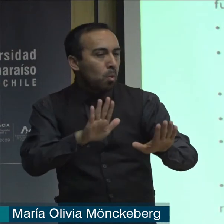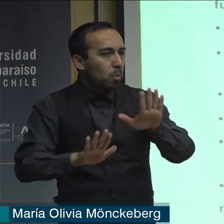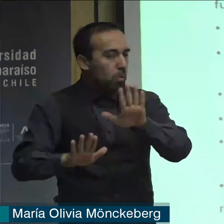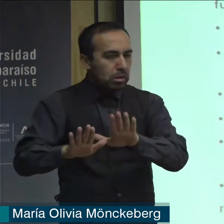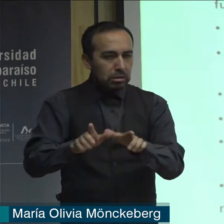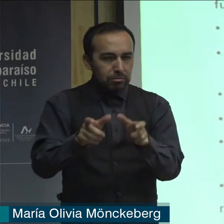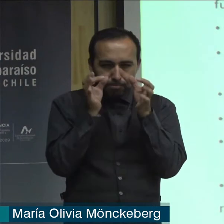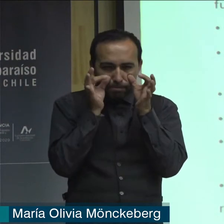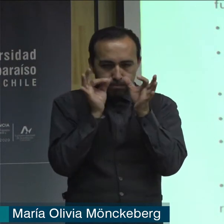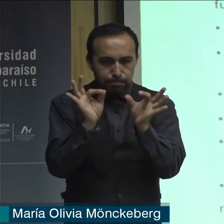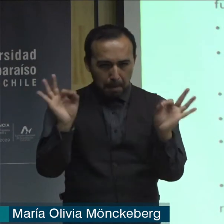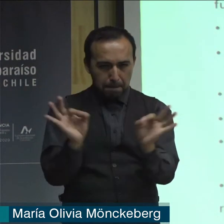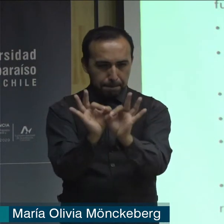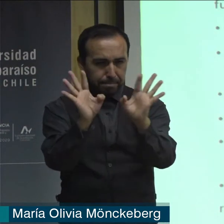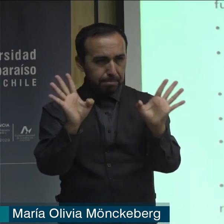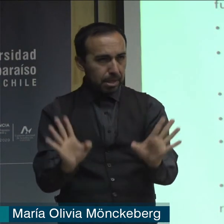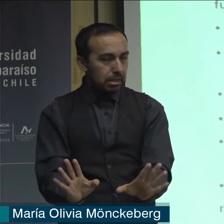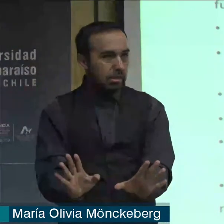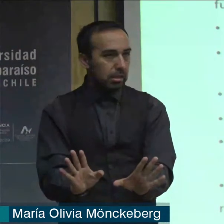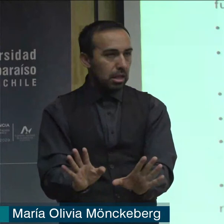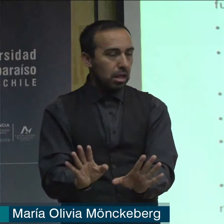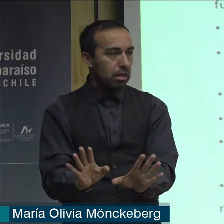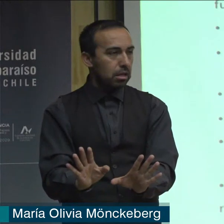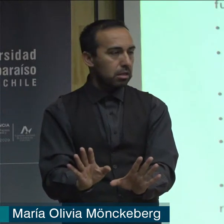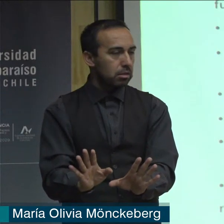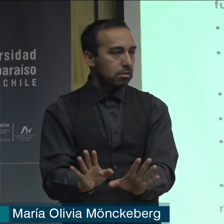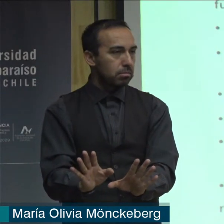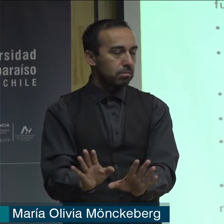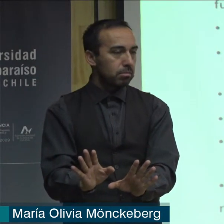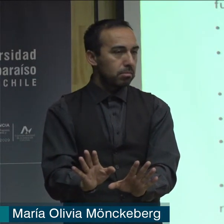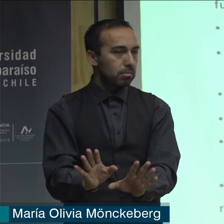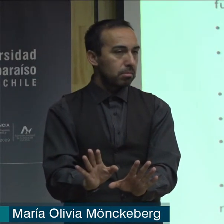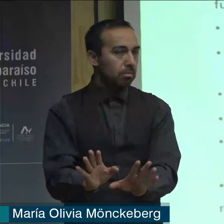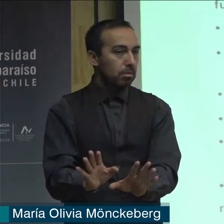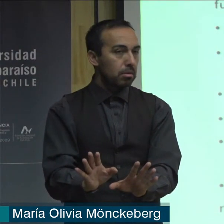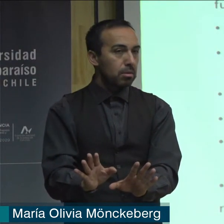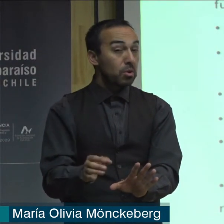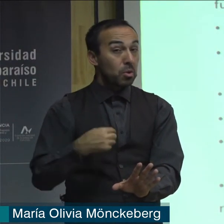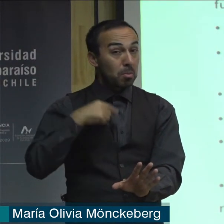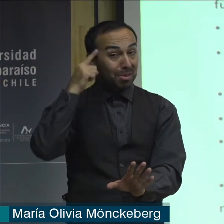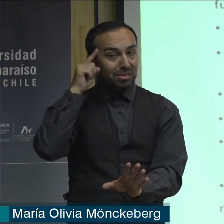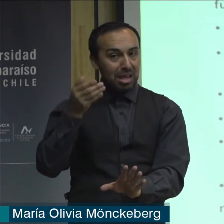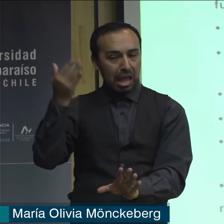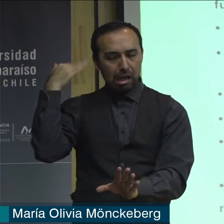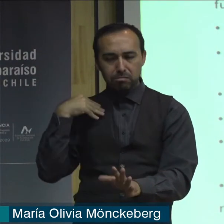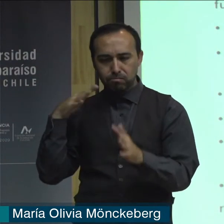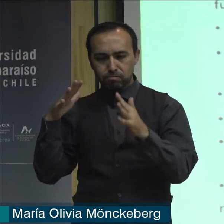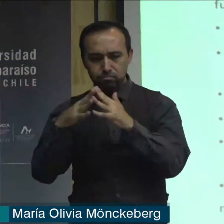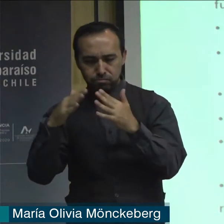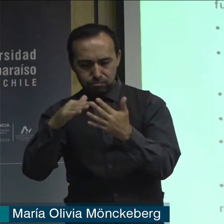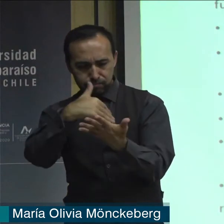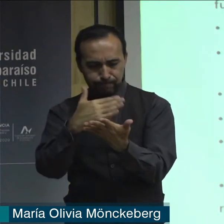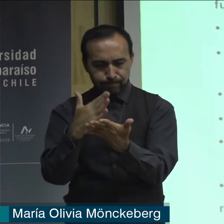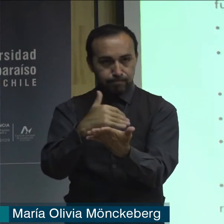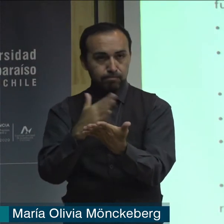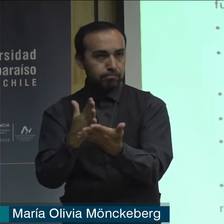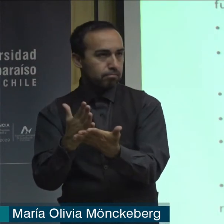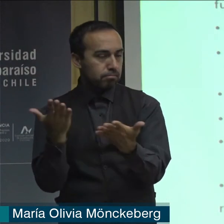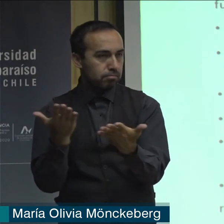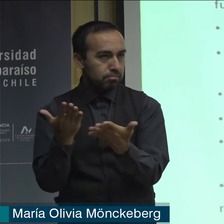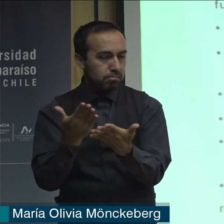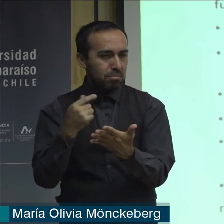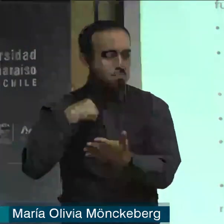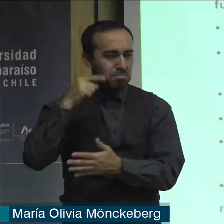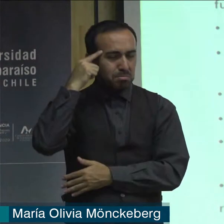pero yo creo que la visualizaron con en diferentes